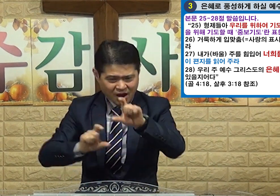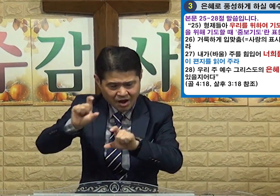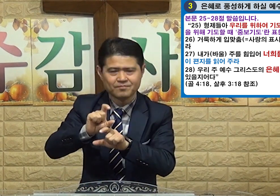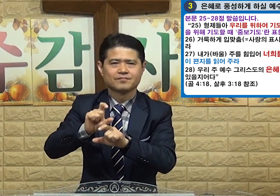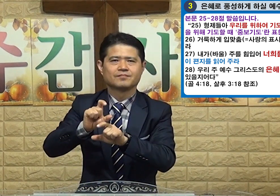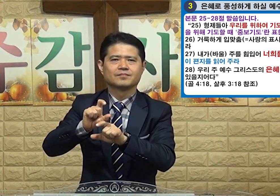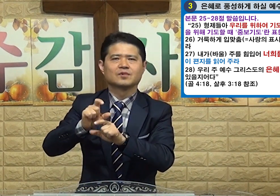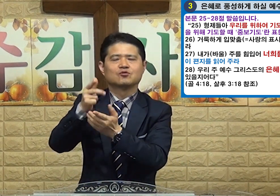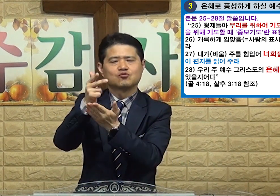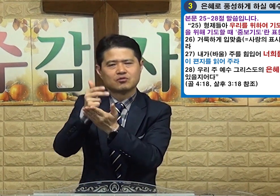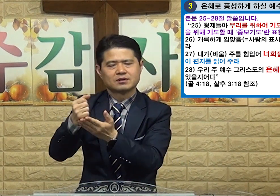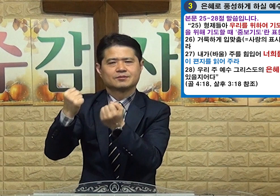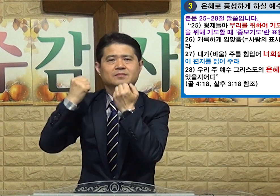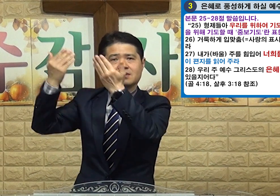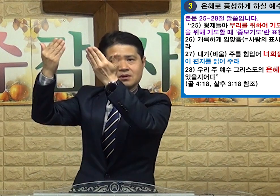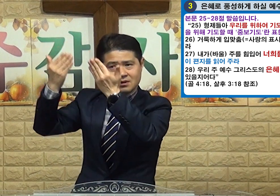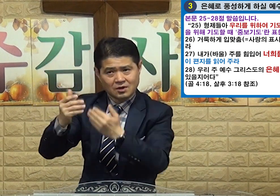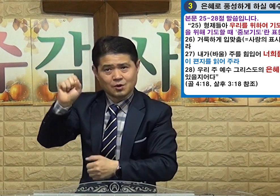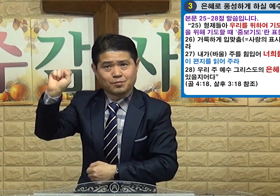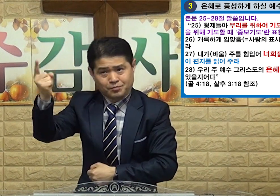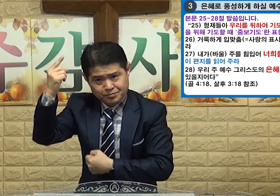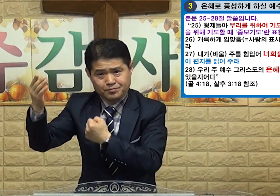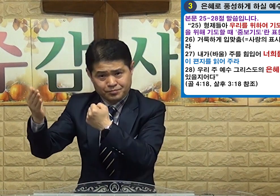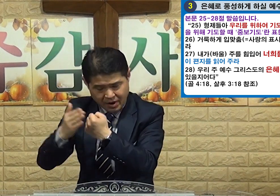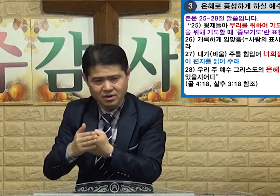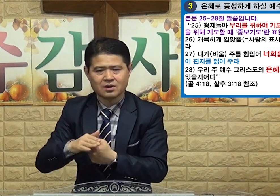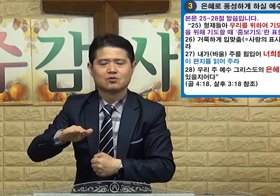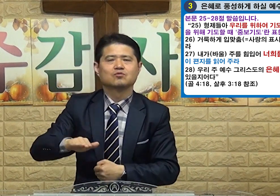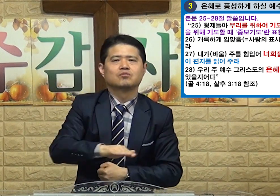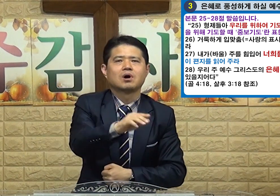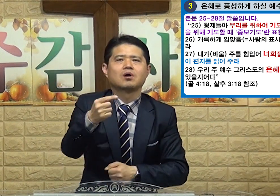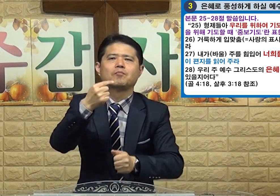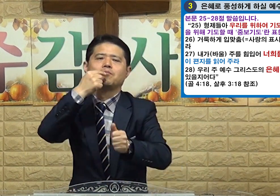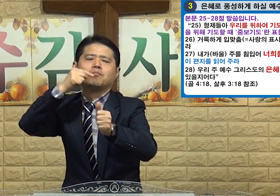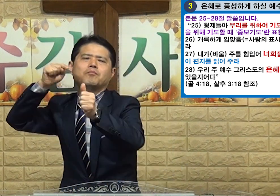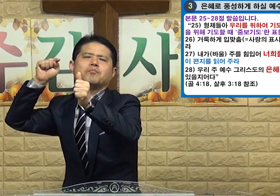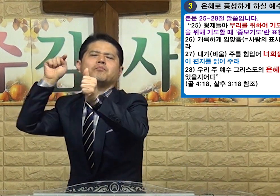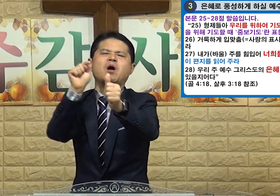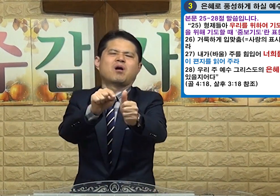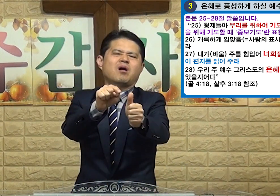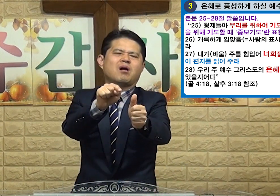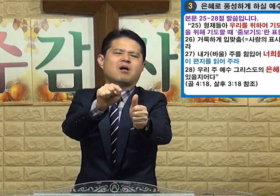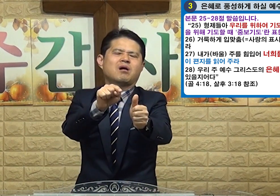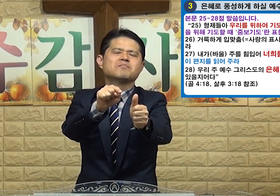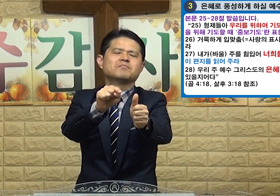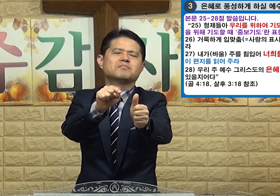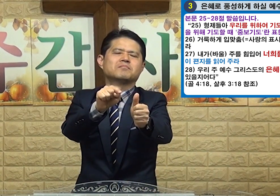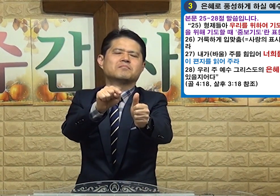너는 제약도 있지만 더욱더 주님의 힘을 받음으로써 너희를